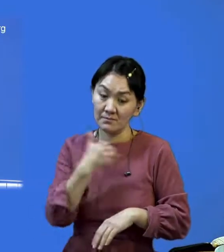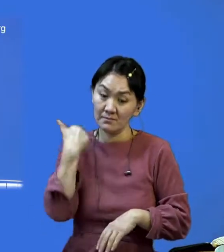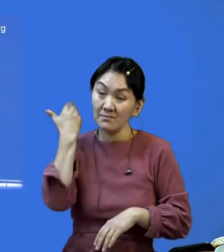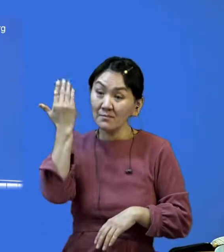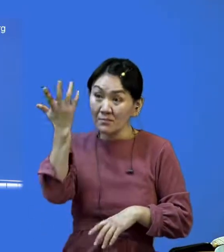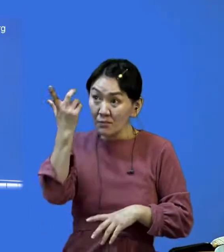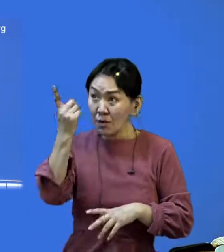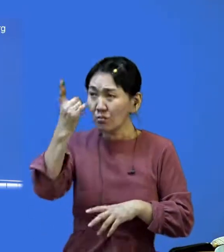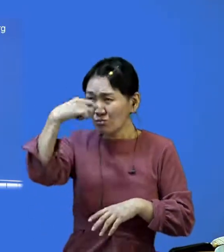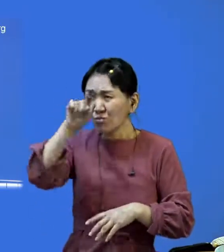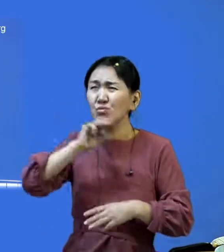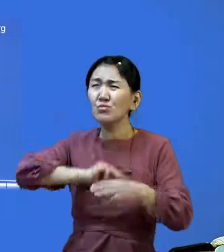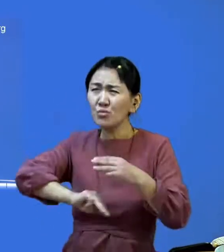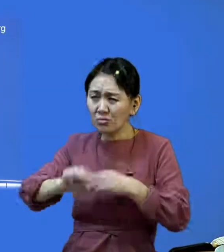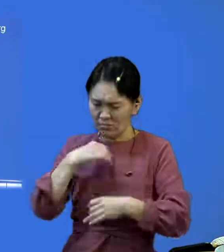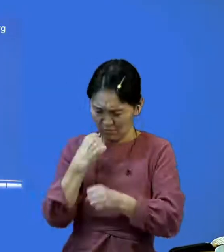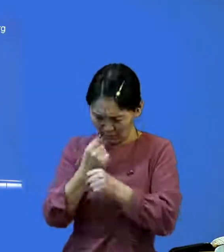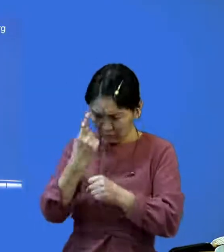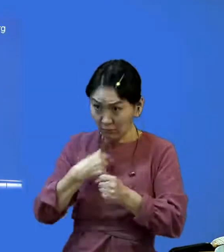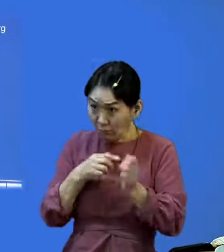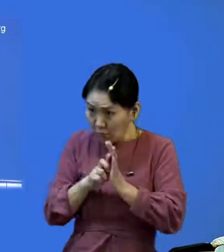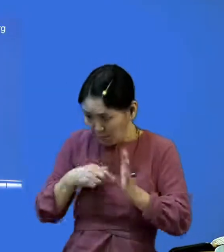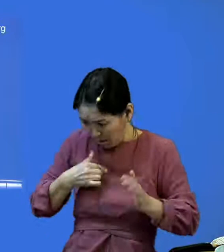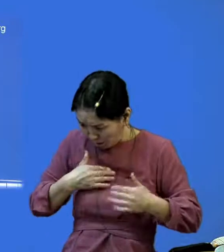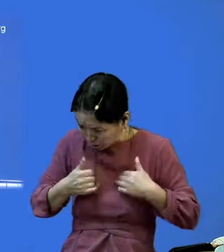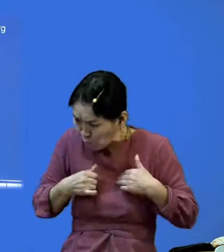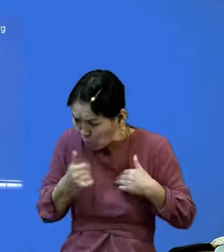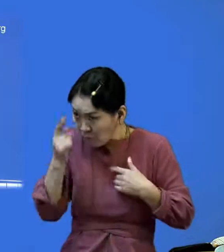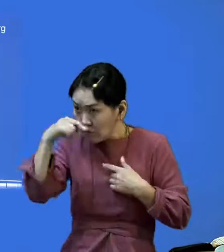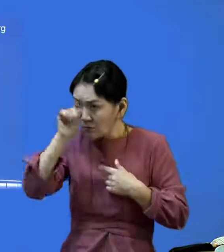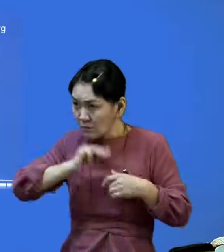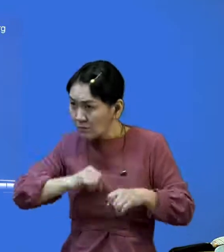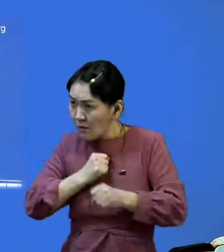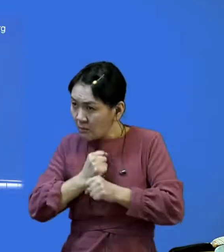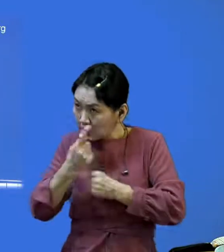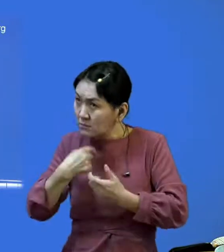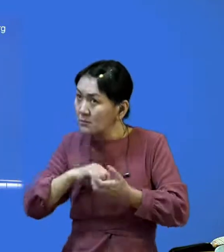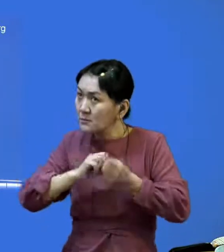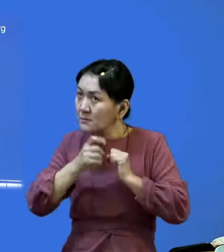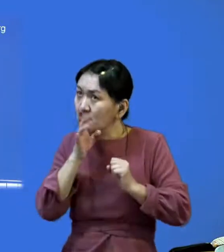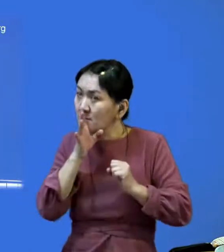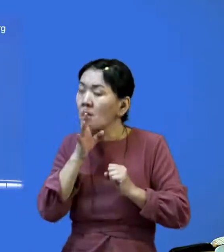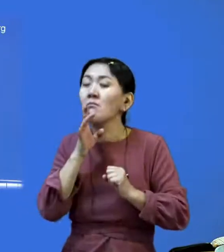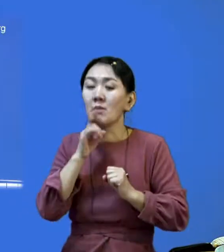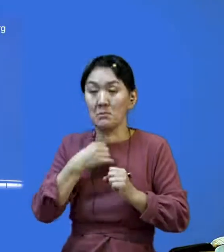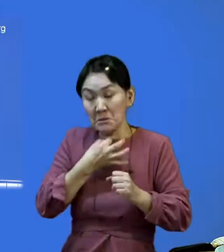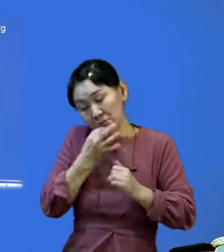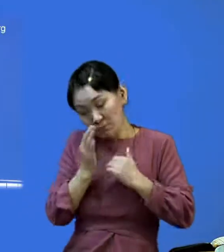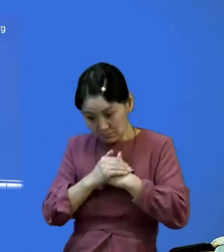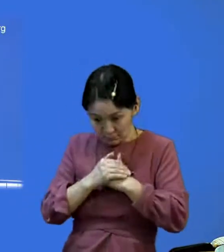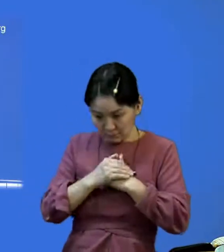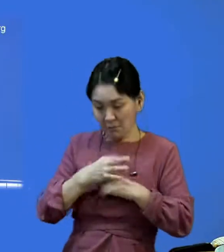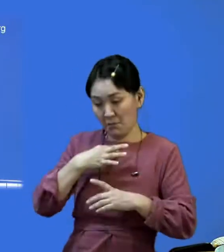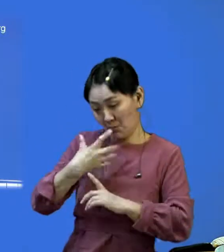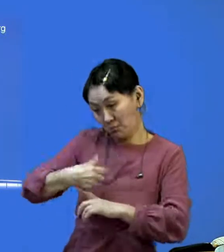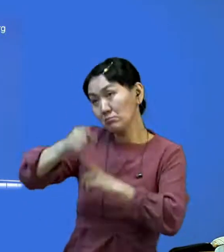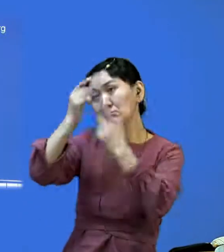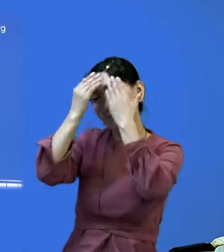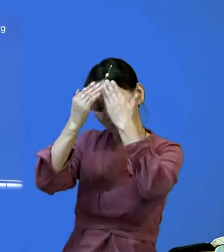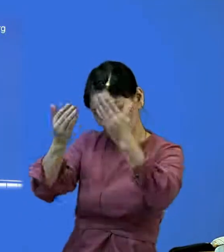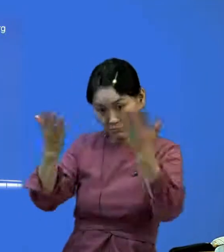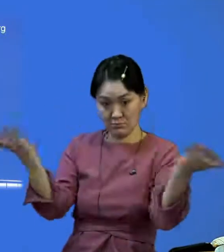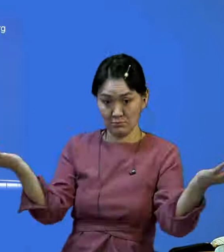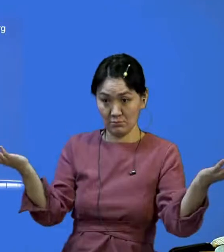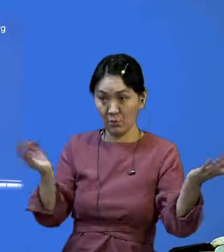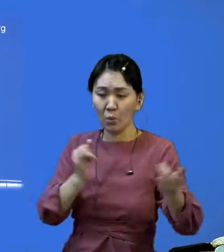Эзний төлөө хийх ажил надад байгаад амьд байгаа да талархаж болж байна. Хурдан аваа явсан ч тийм ээ, хурдан аваа явсан нь талархаж байна уу? Бид